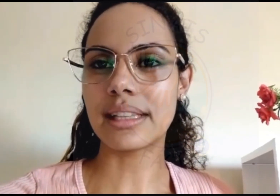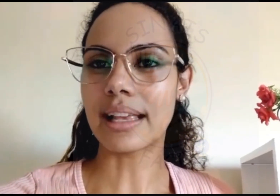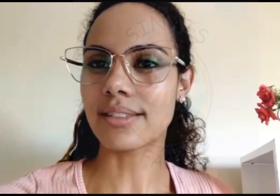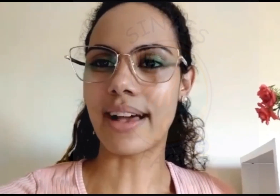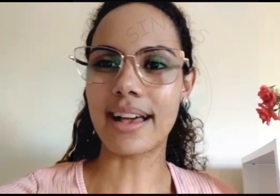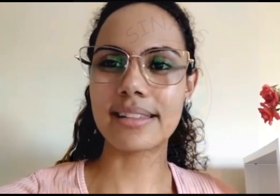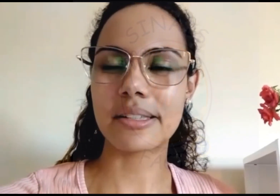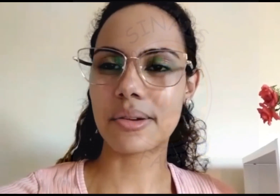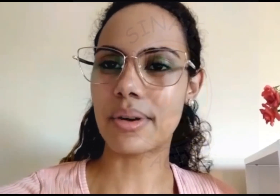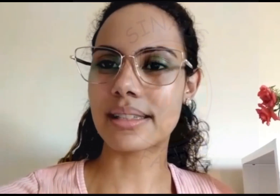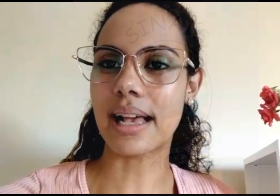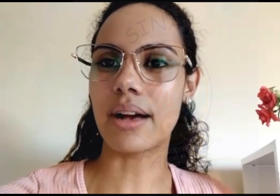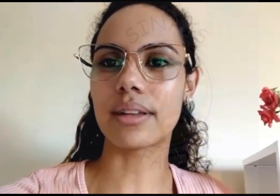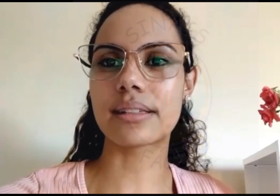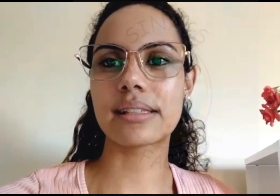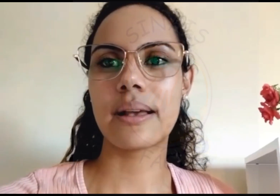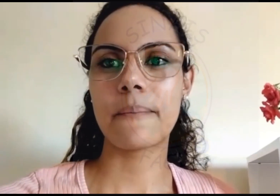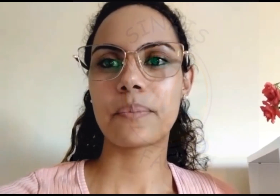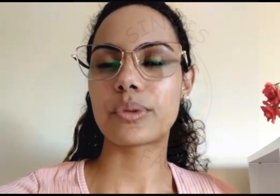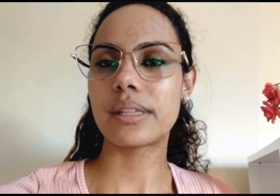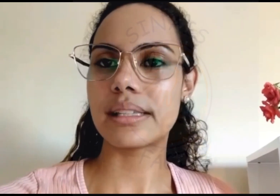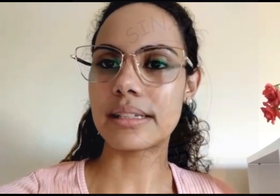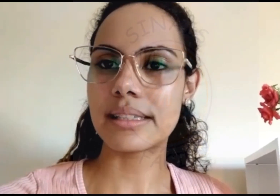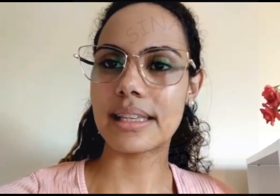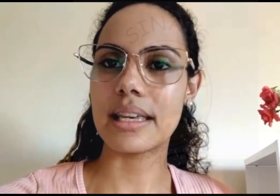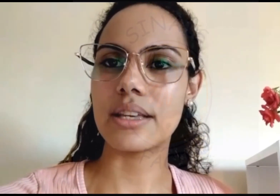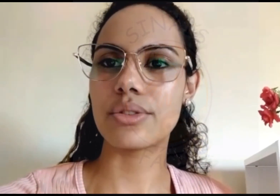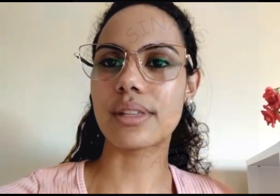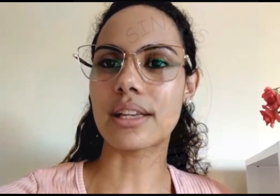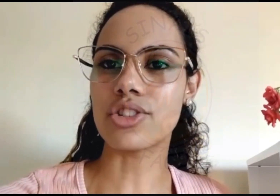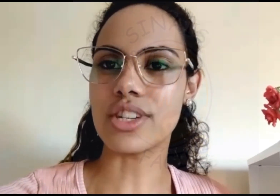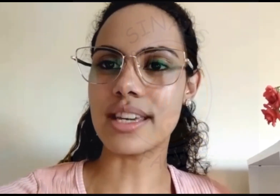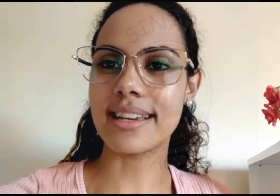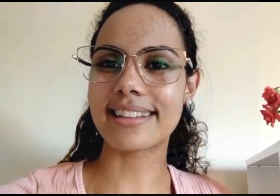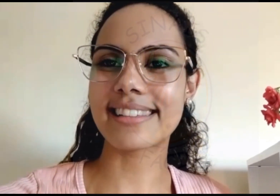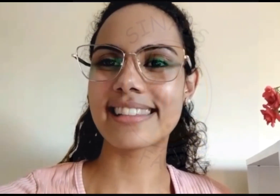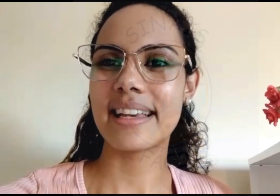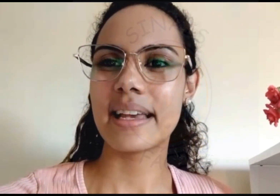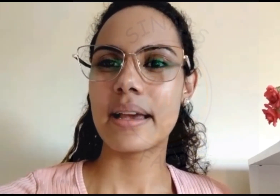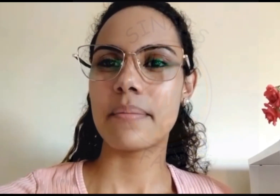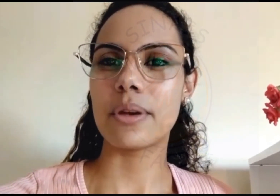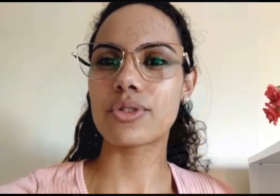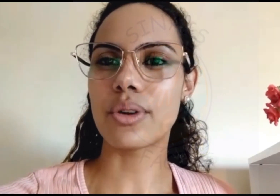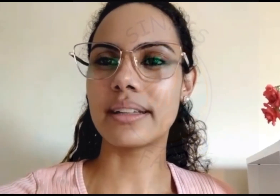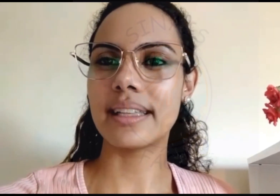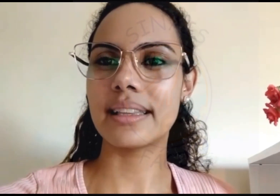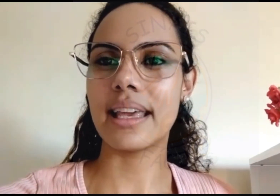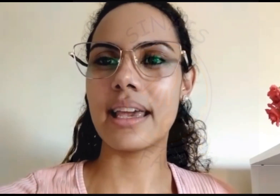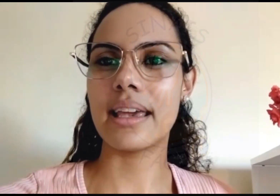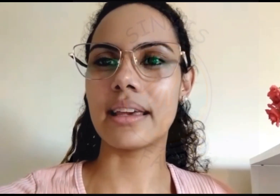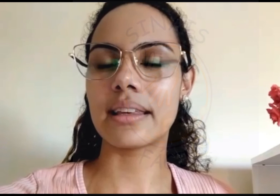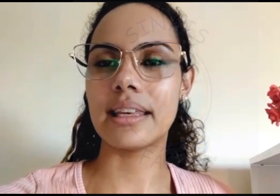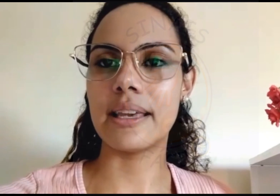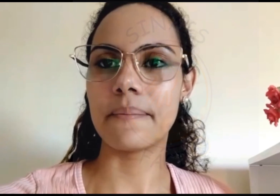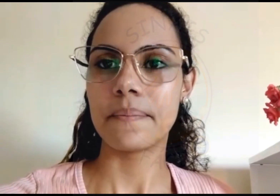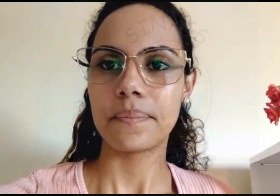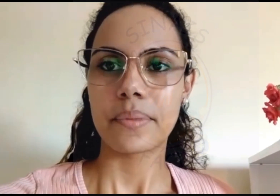Sinais Fáceis, com as aulas, os exercícios, as dicas, me ajudou a entender que